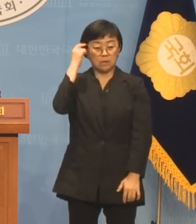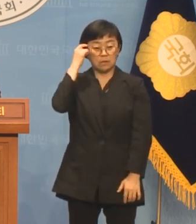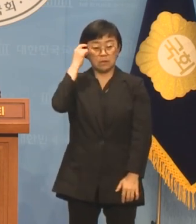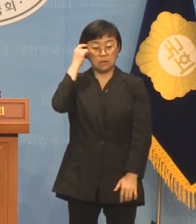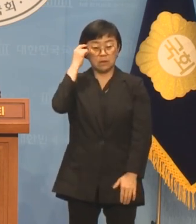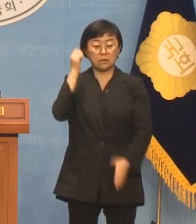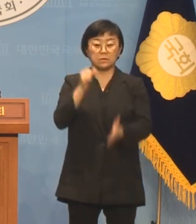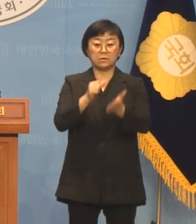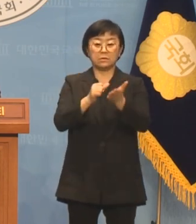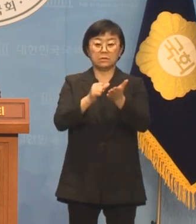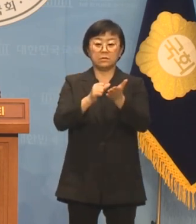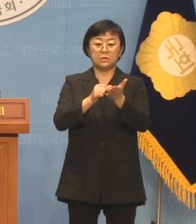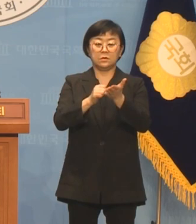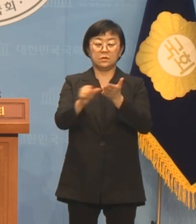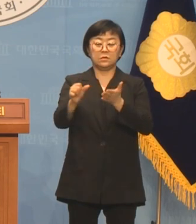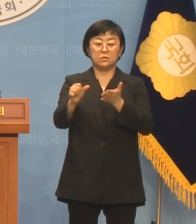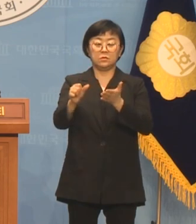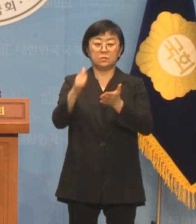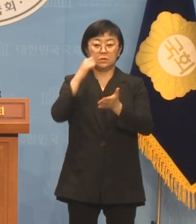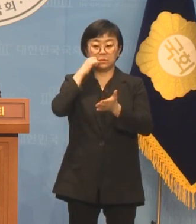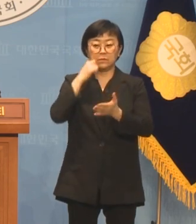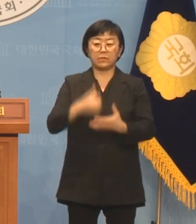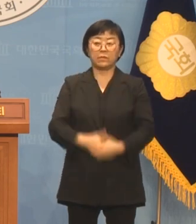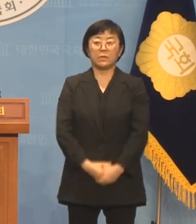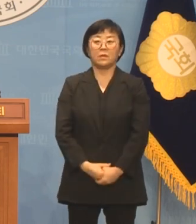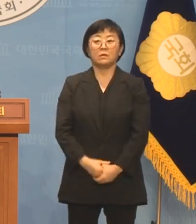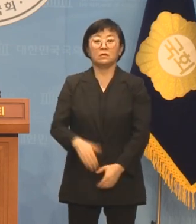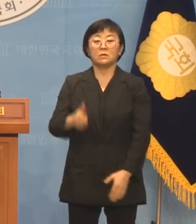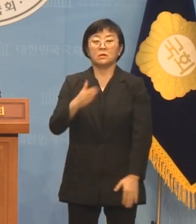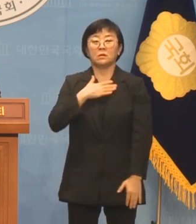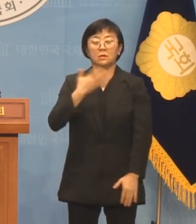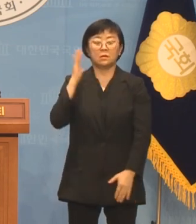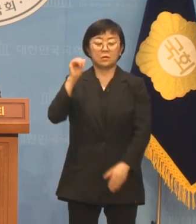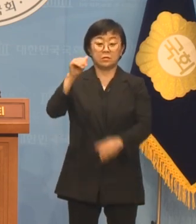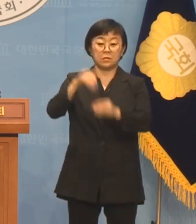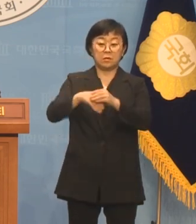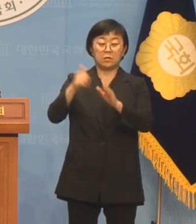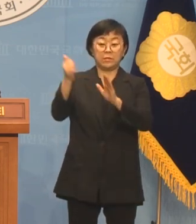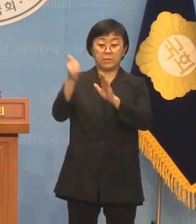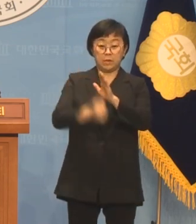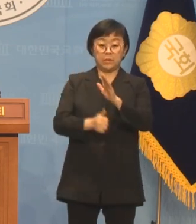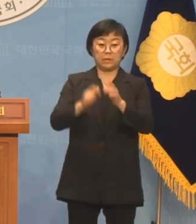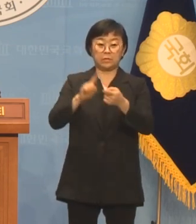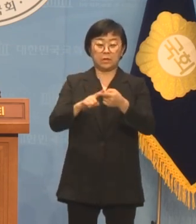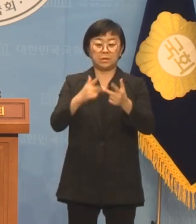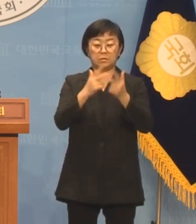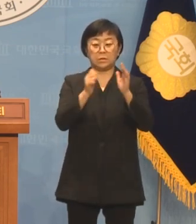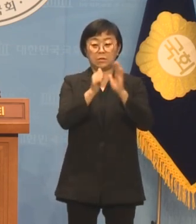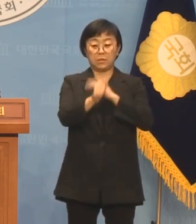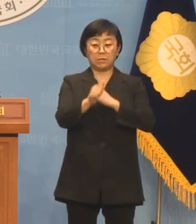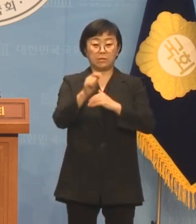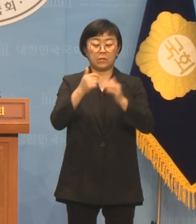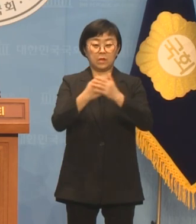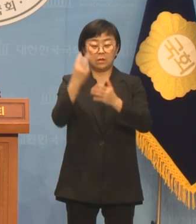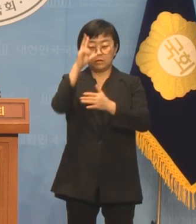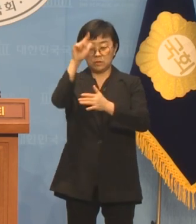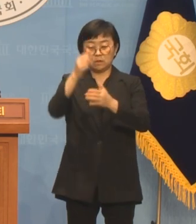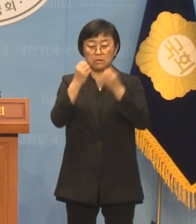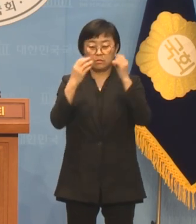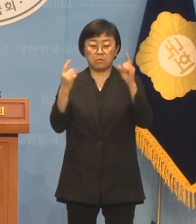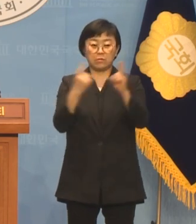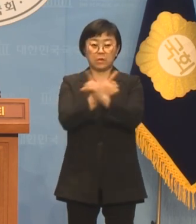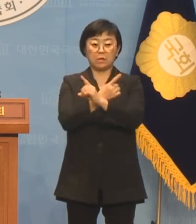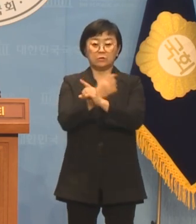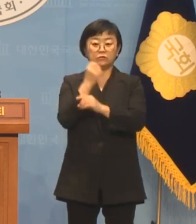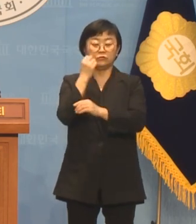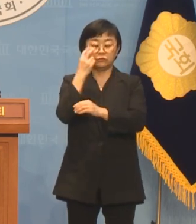생각을 지울 수 없었습니다. 저는 대선 패배 직후 이재명 대표에게 찾아가 검찰개혁